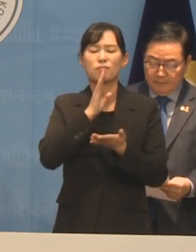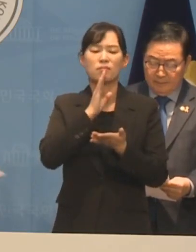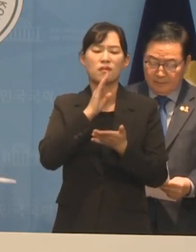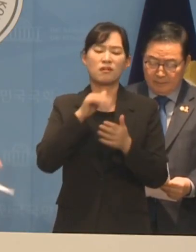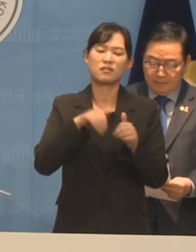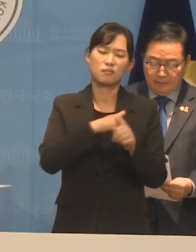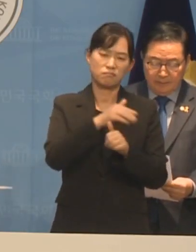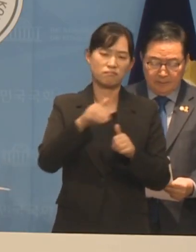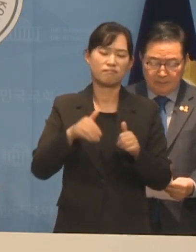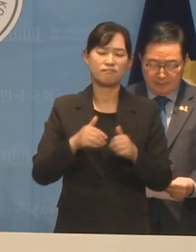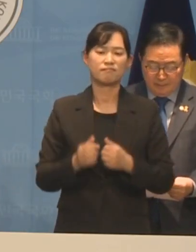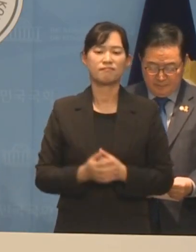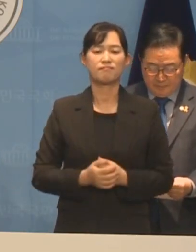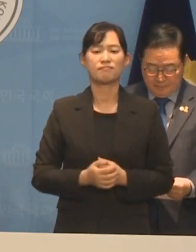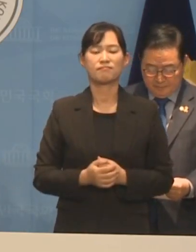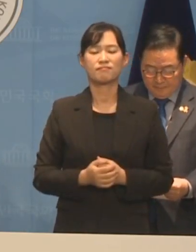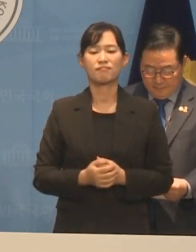현실입니다.